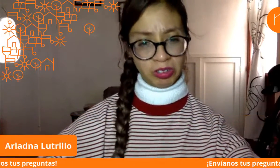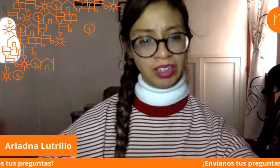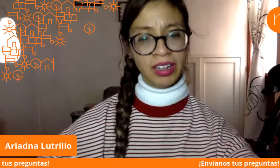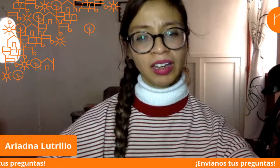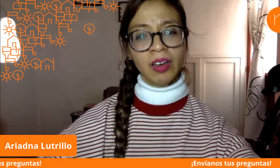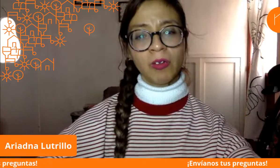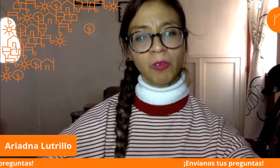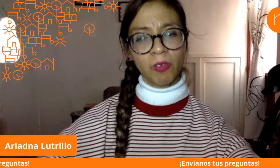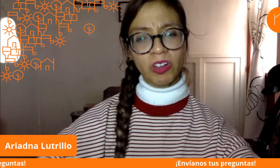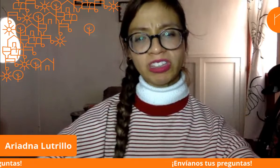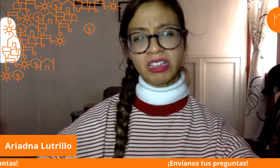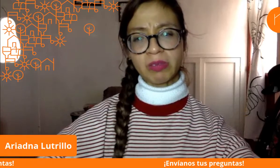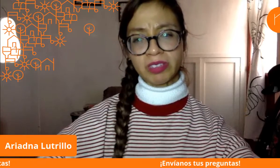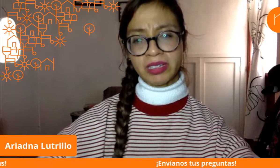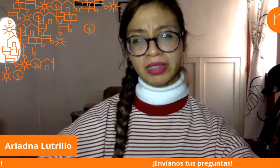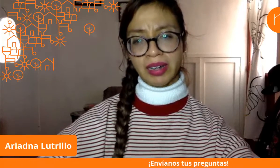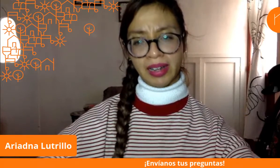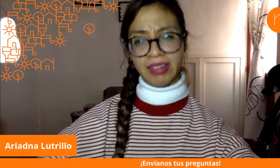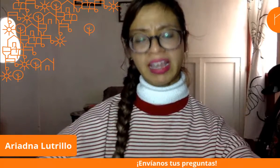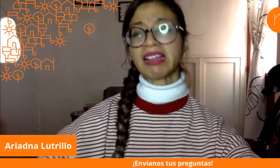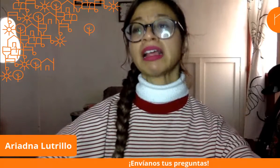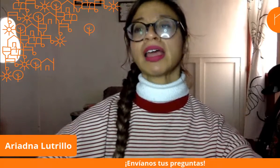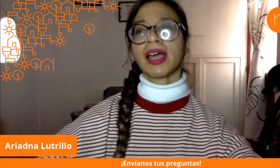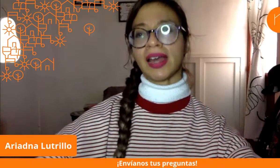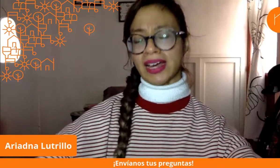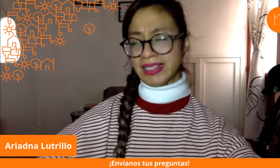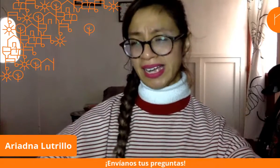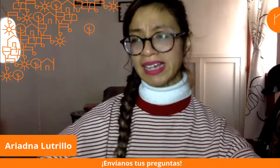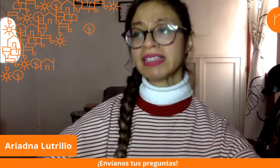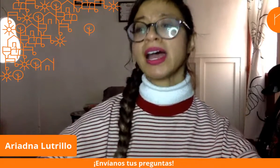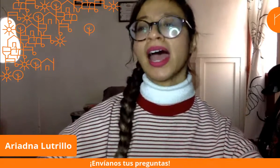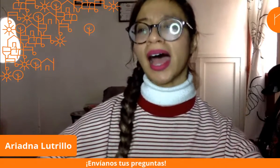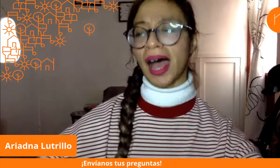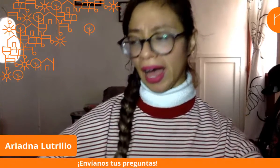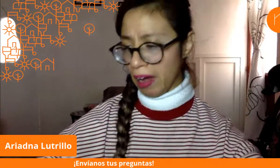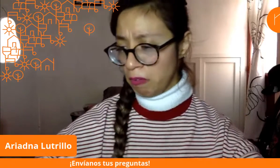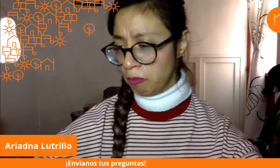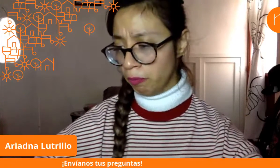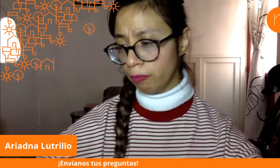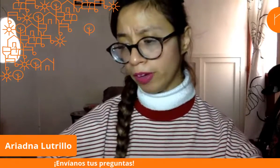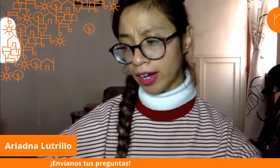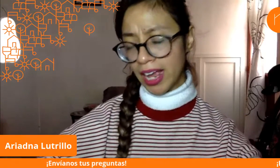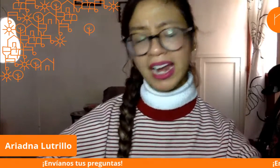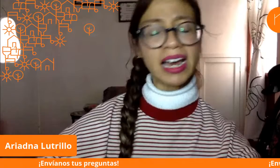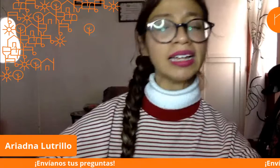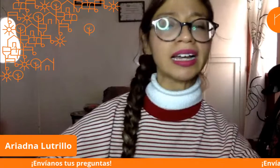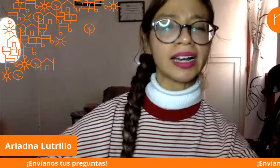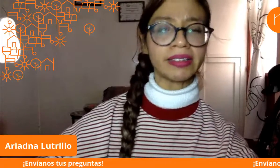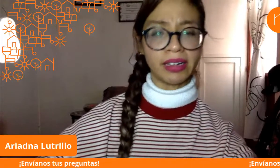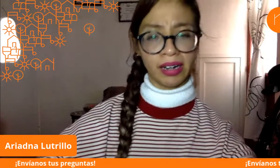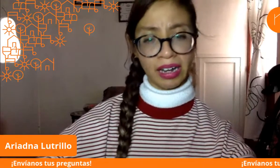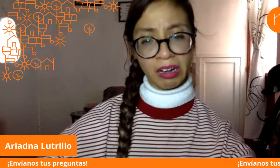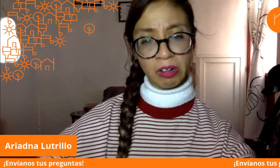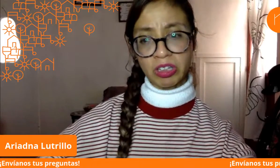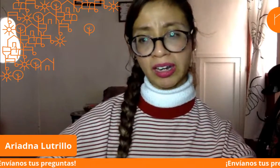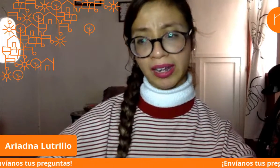Susi. Muchas, muchas gracias. Gracias a Mariana de Casa Naranjos.